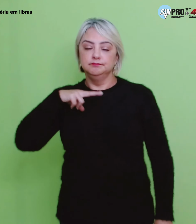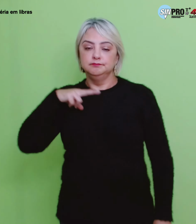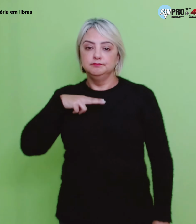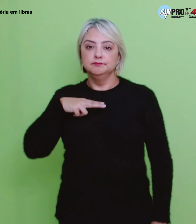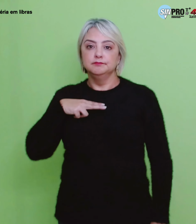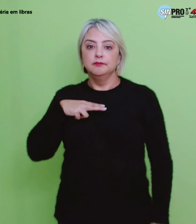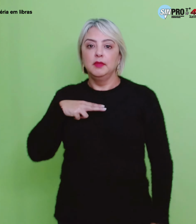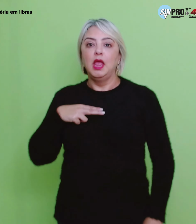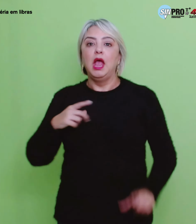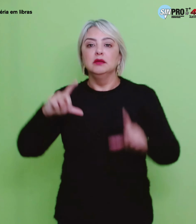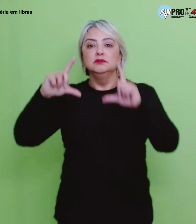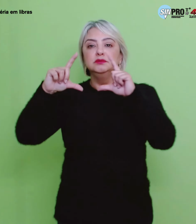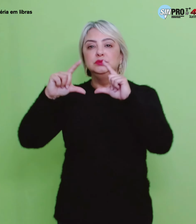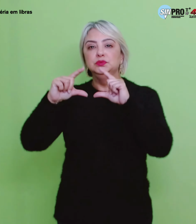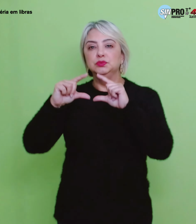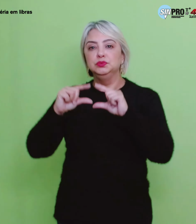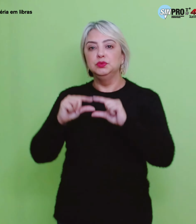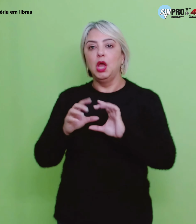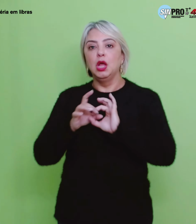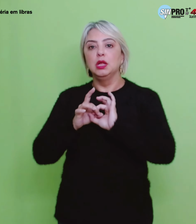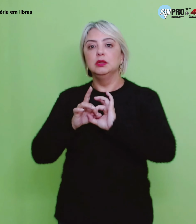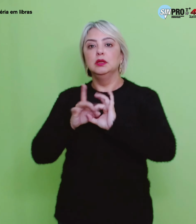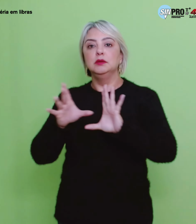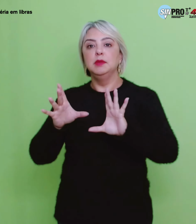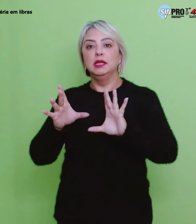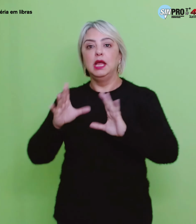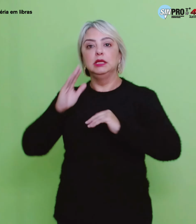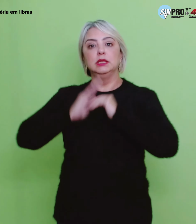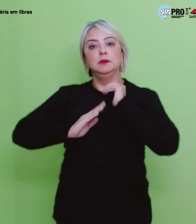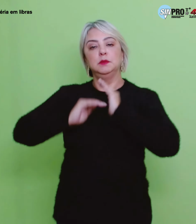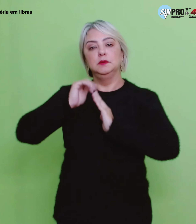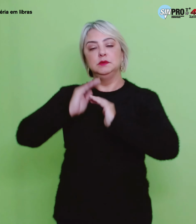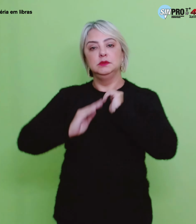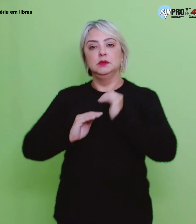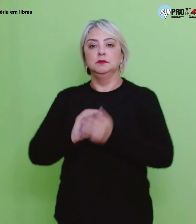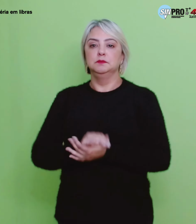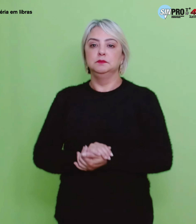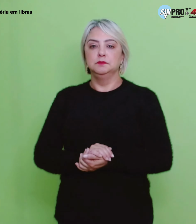setor privado, a diminuição da liberdade de cátedra.